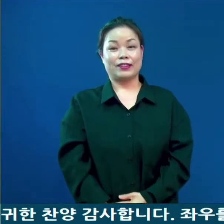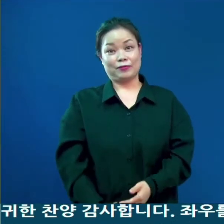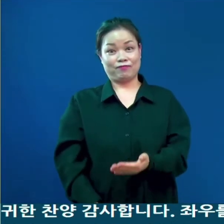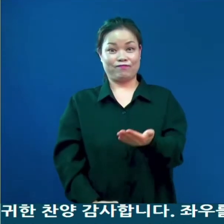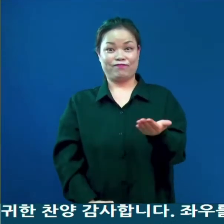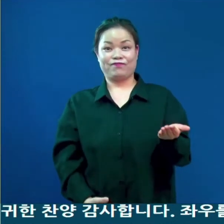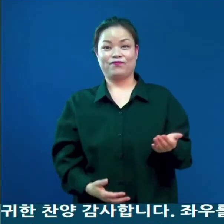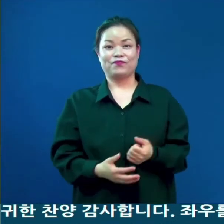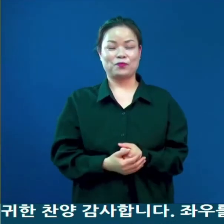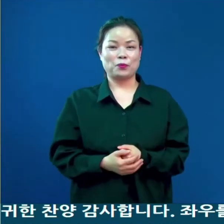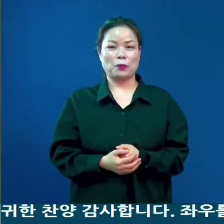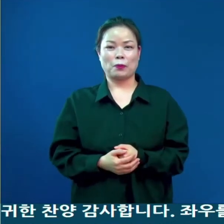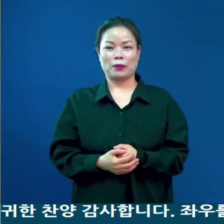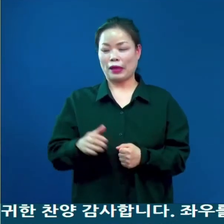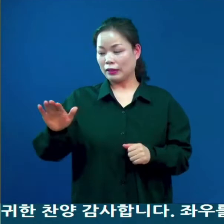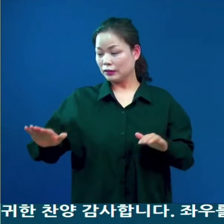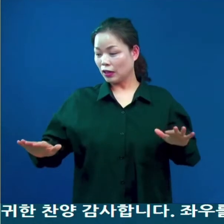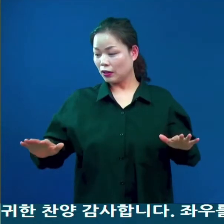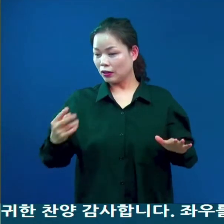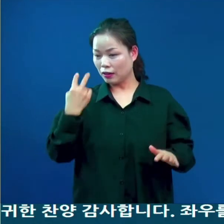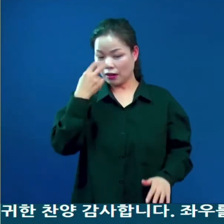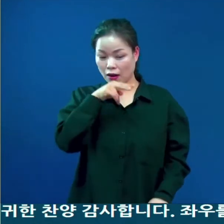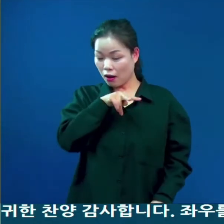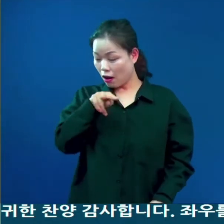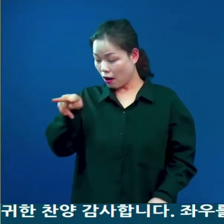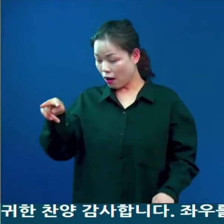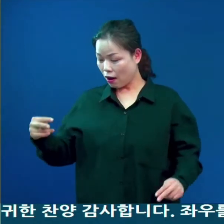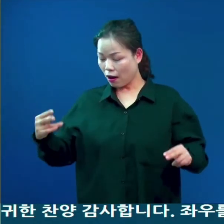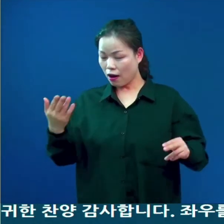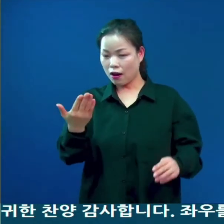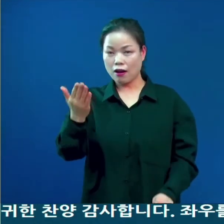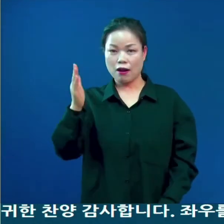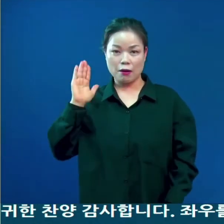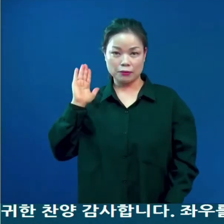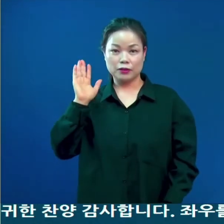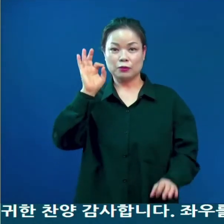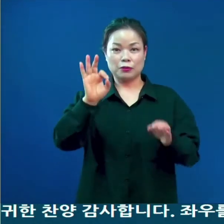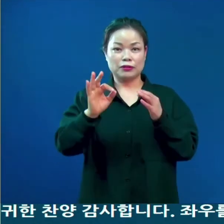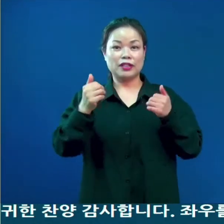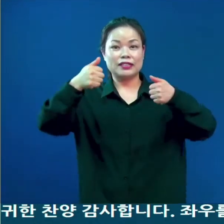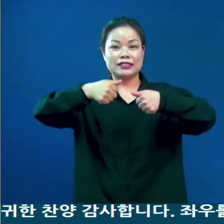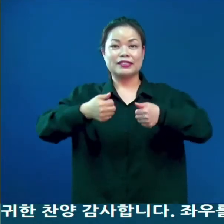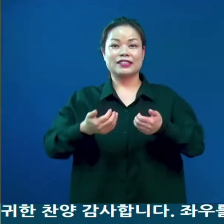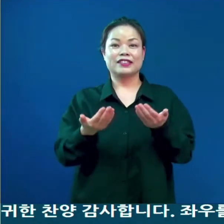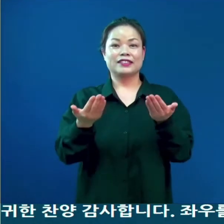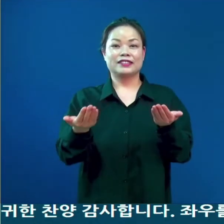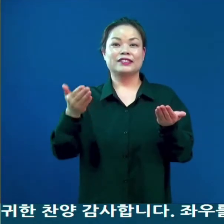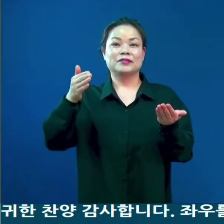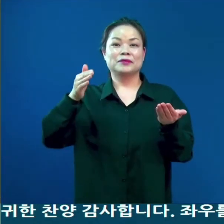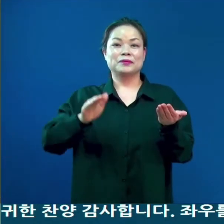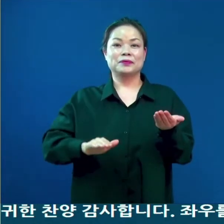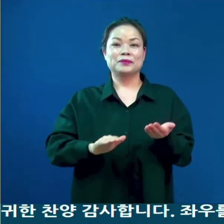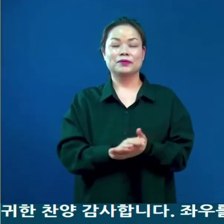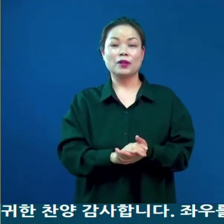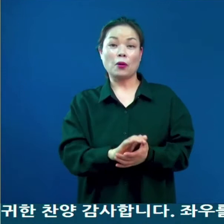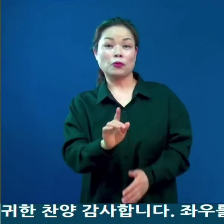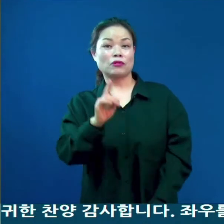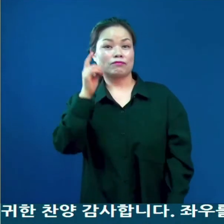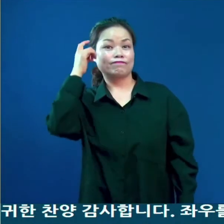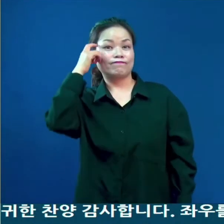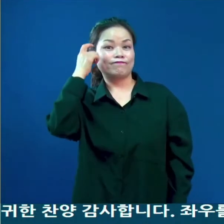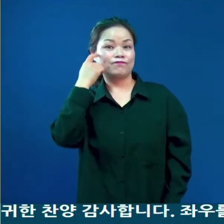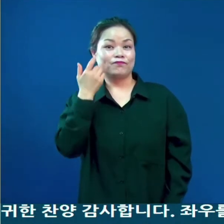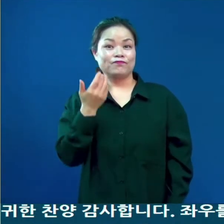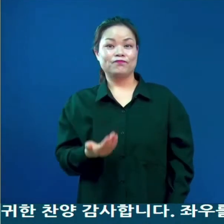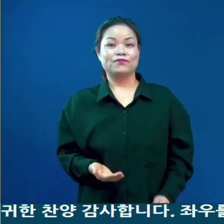여러분, 좌우를 살펴보면서 앞뒤를 살펴보면서 인사를 하셨는데 어떤 생각이